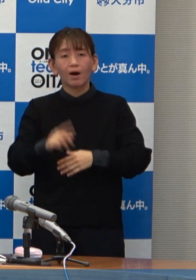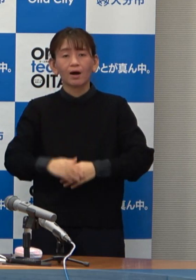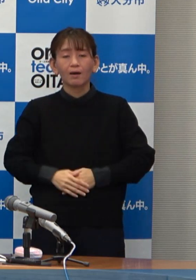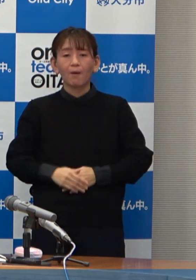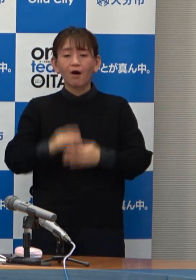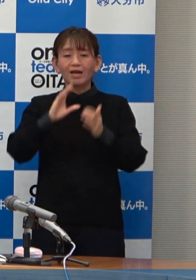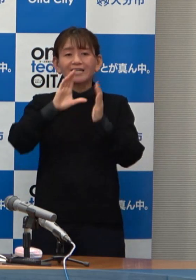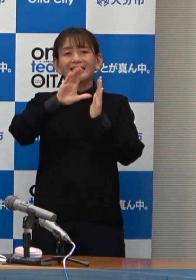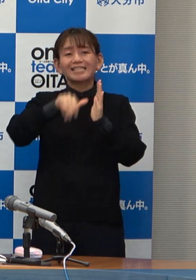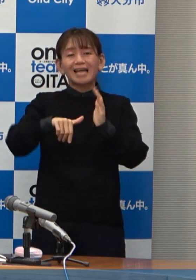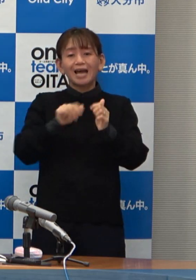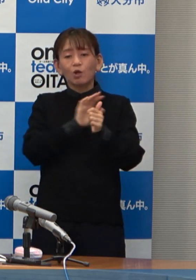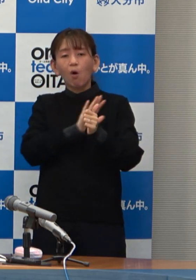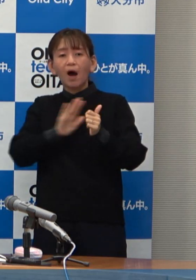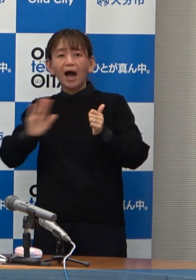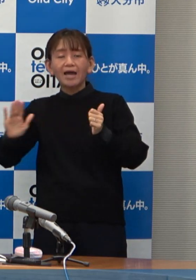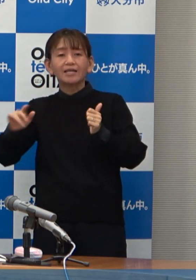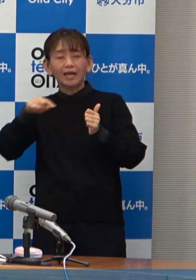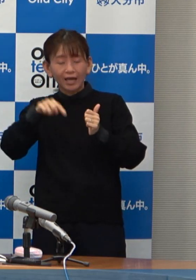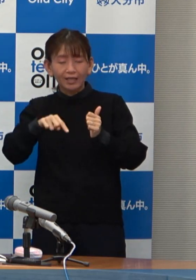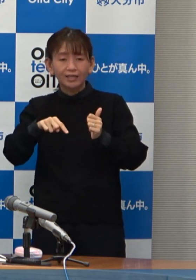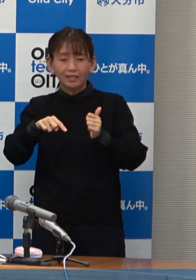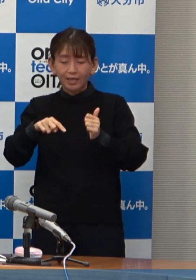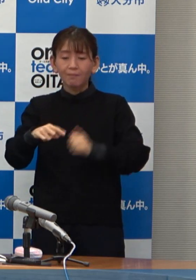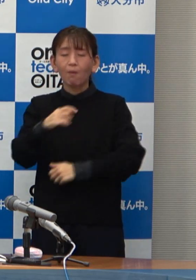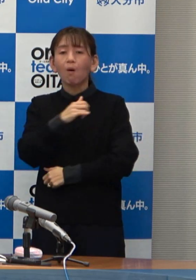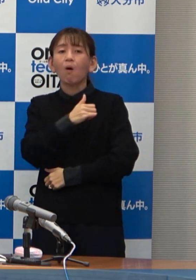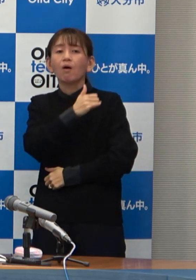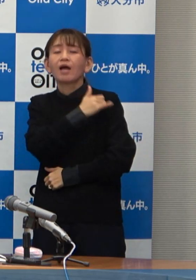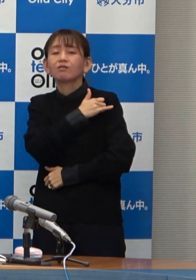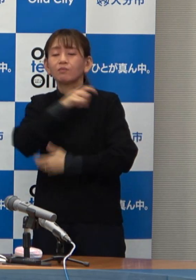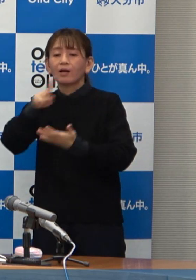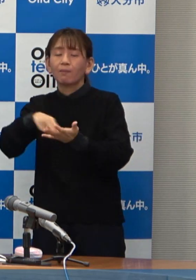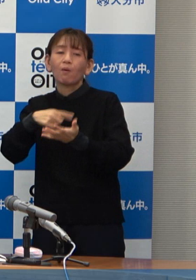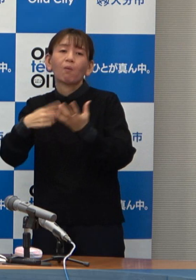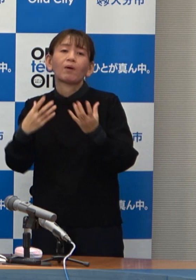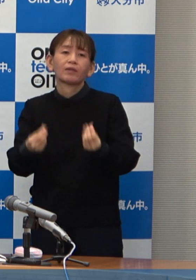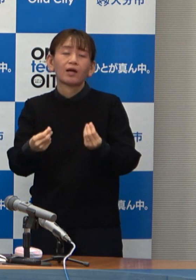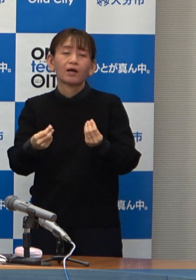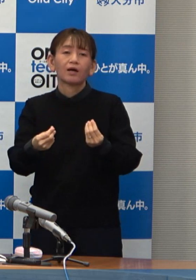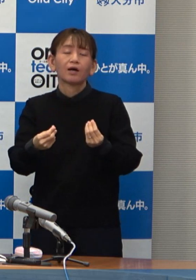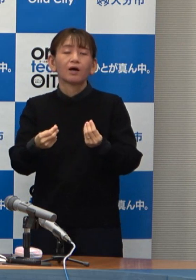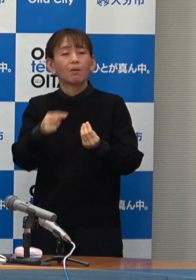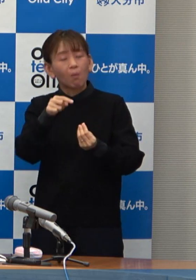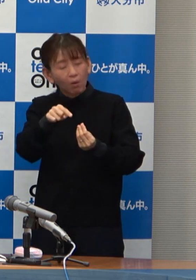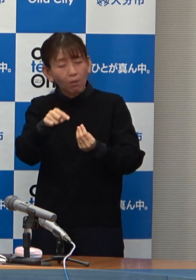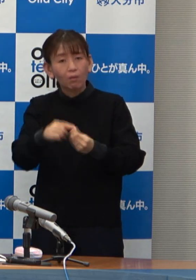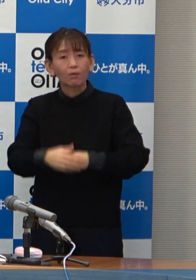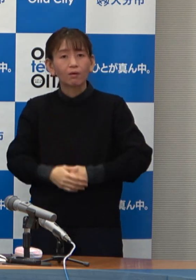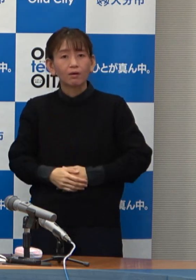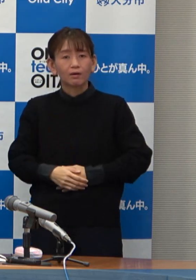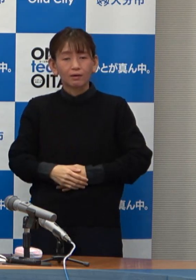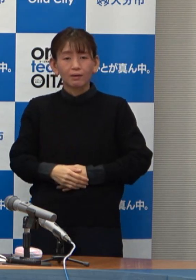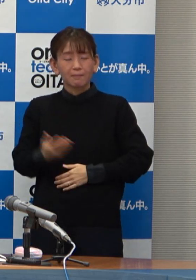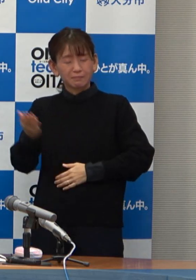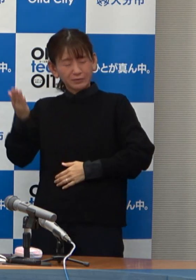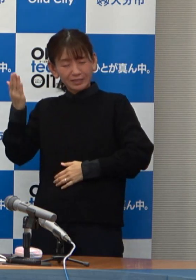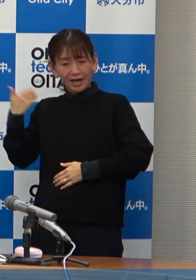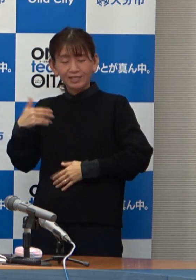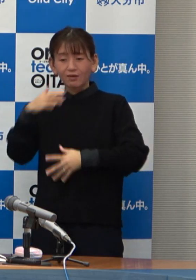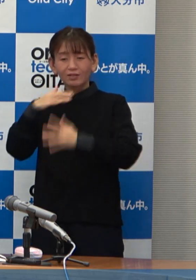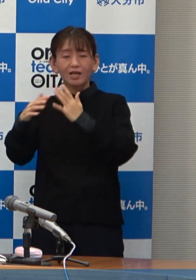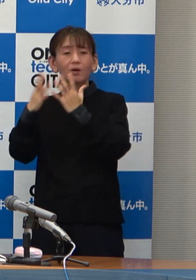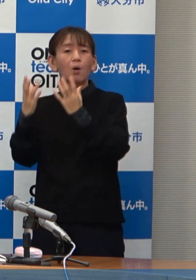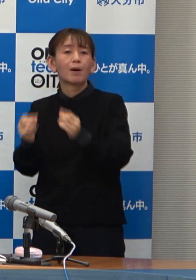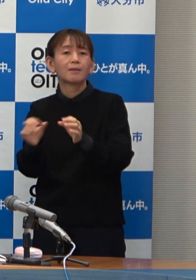的に役割を終えたもの過去の違った経済状況高度成長期であったり戦後で